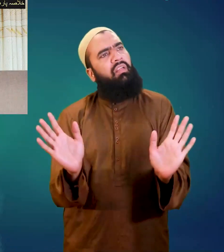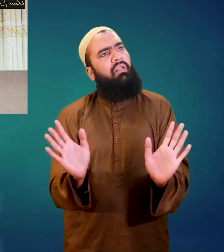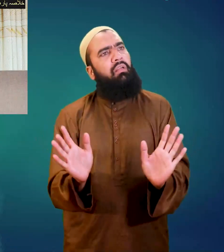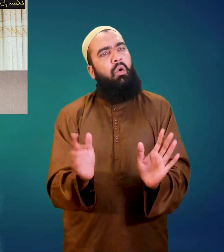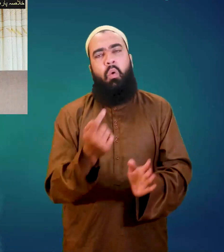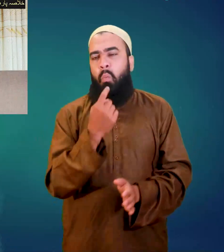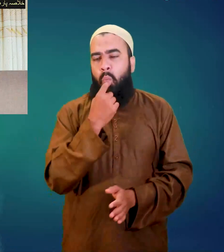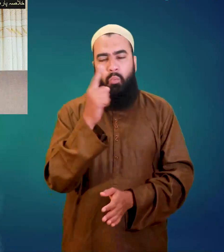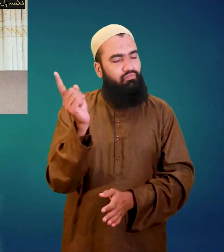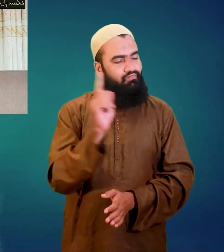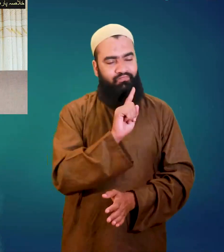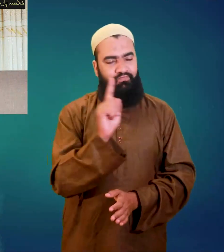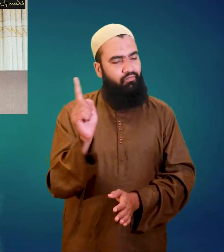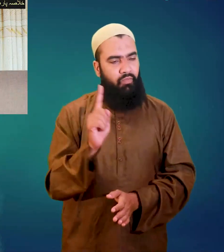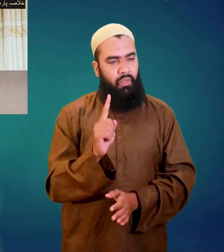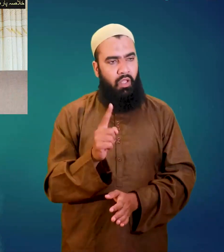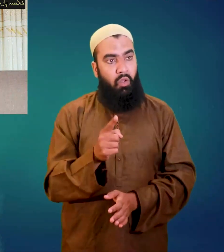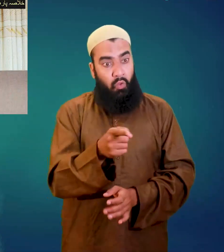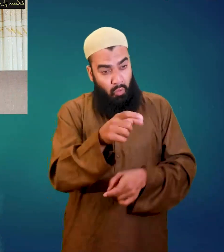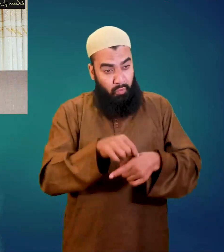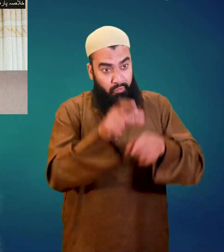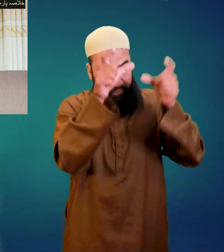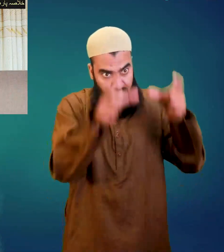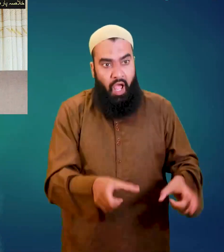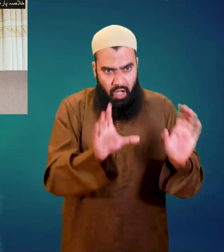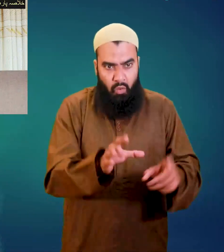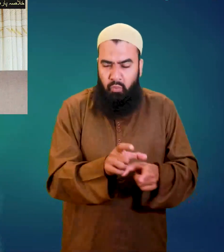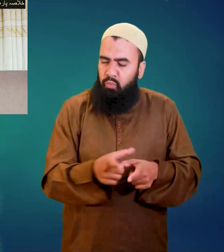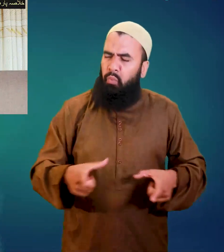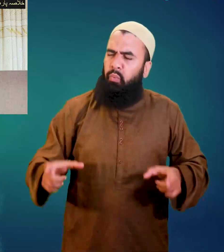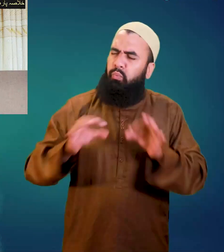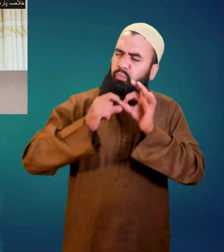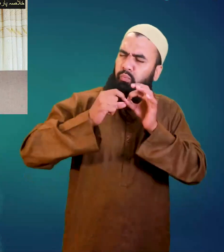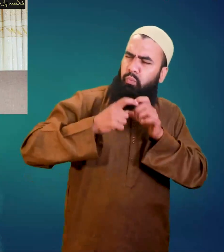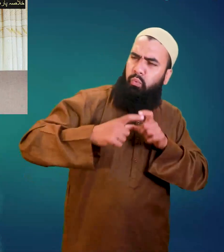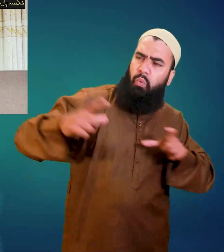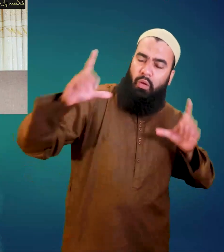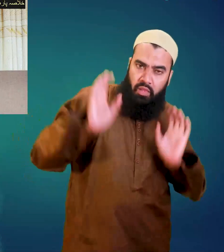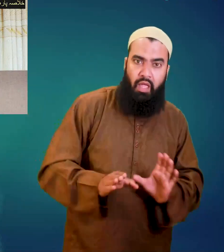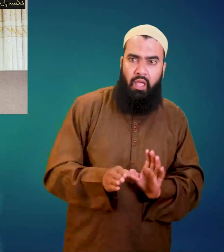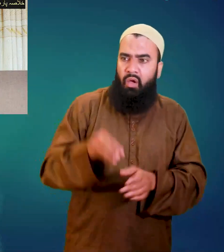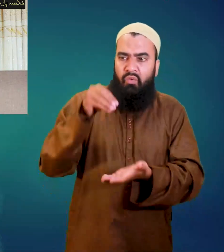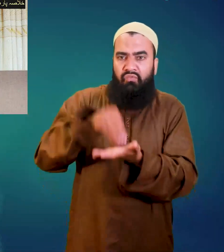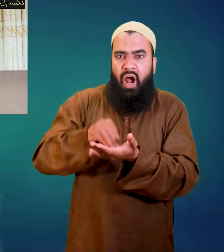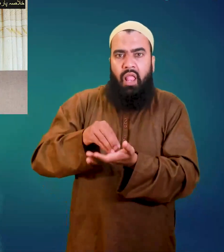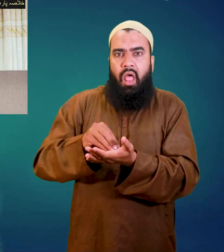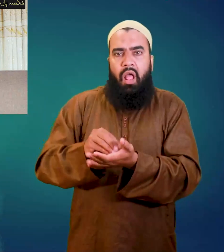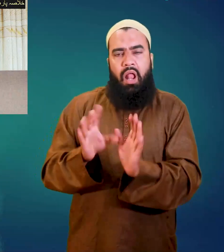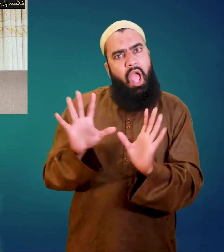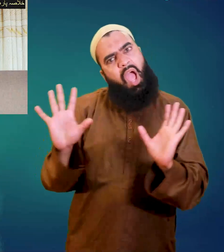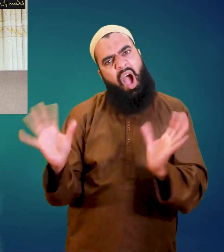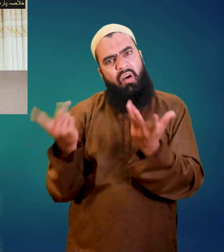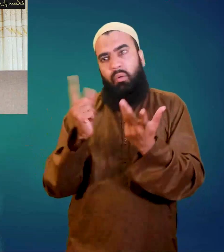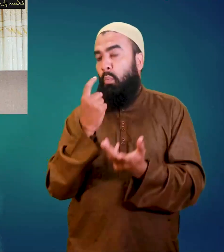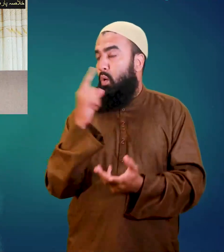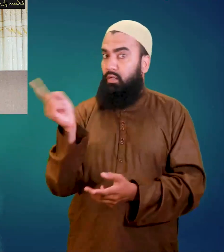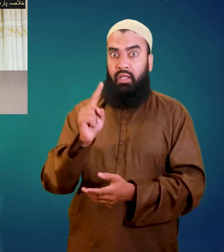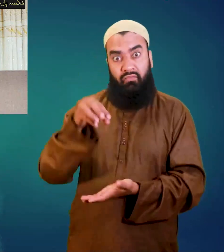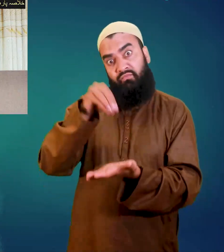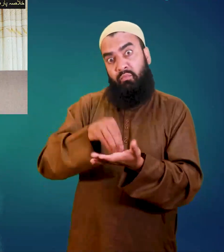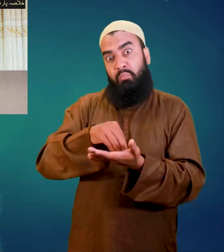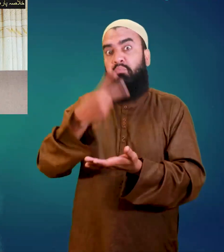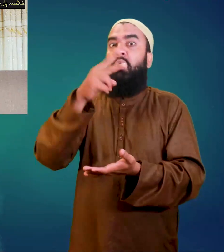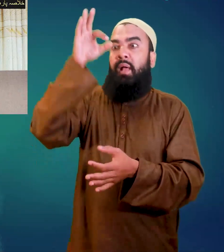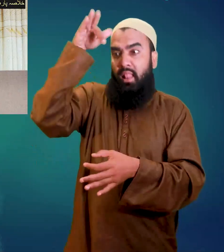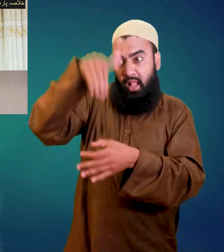گیا، انسانیت کا پیدا کرنا بے فائدہ نہیں، خاص مقصد کے لیے پیدا کیا گیا ہے، اور انسان کو اور